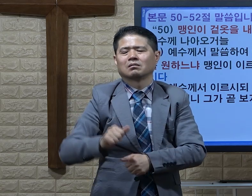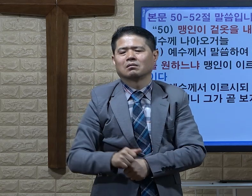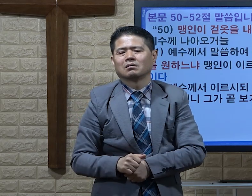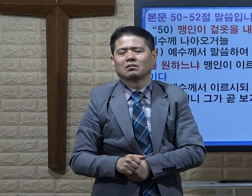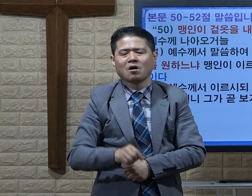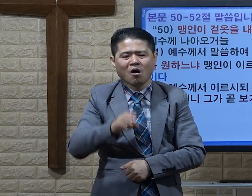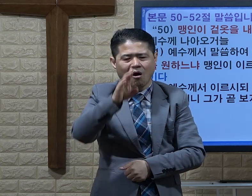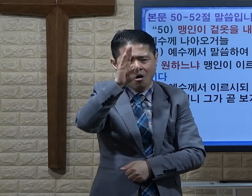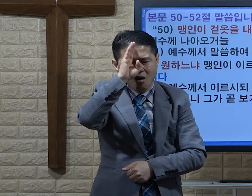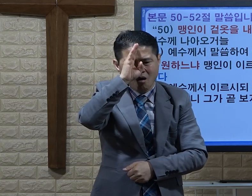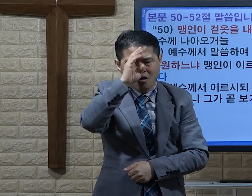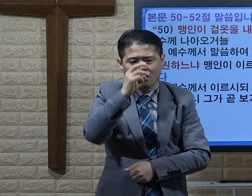경우는